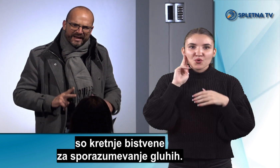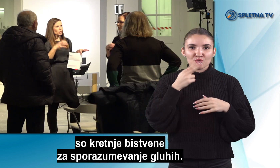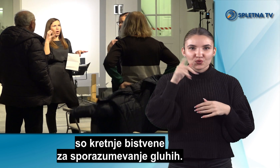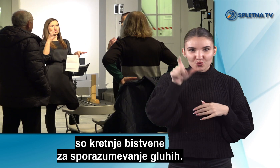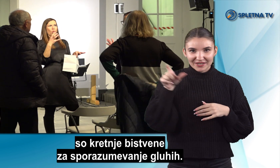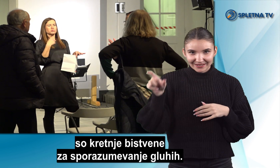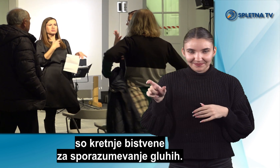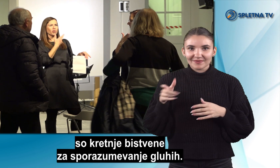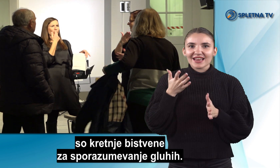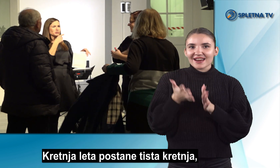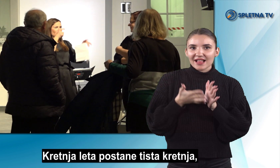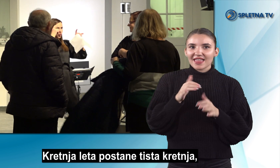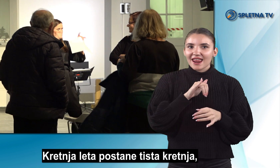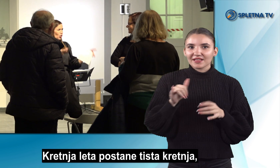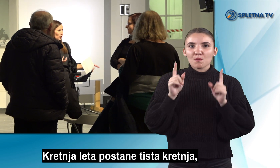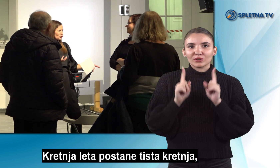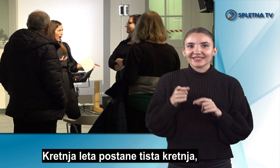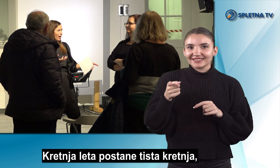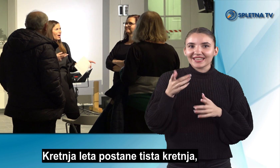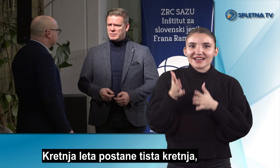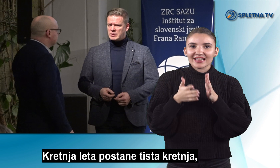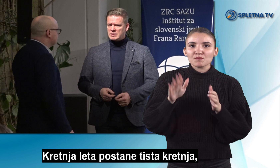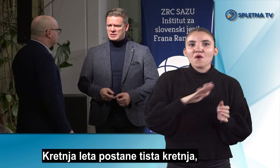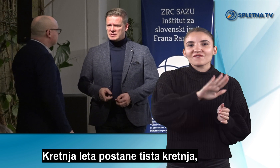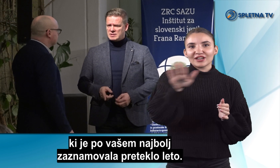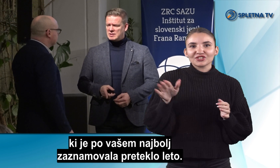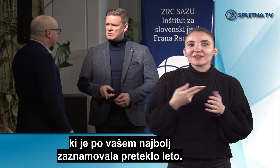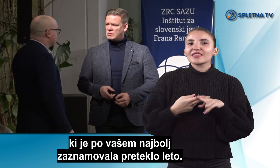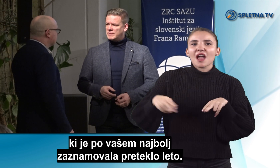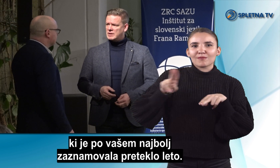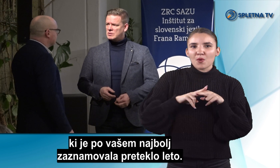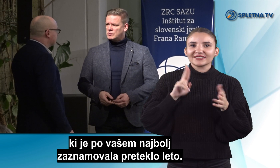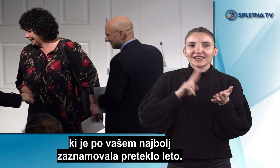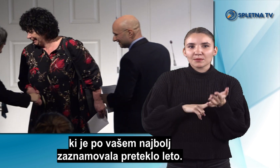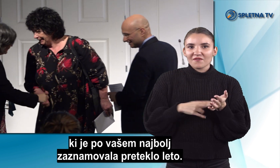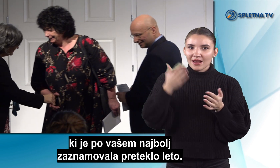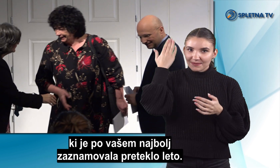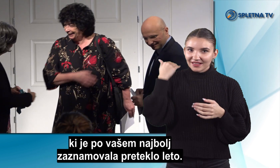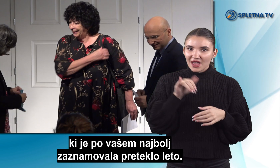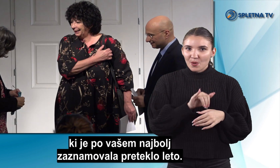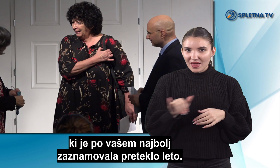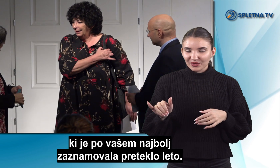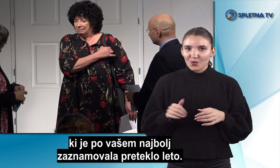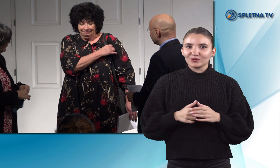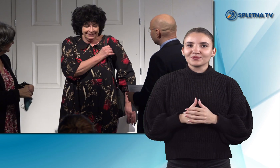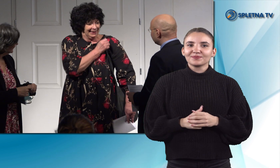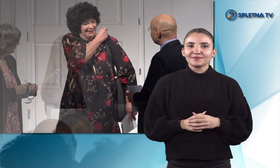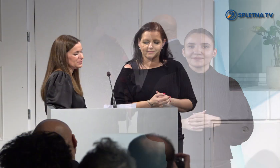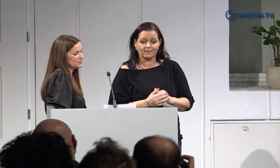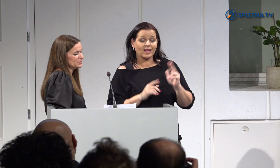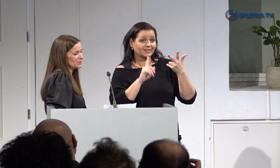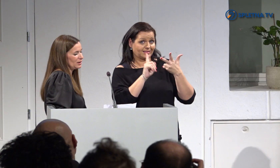za sporazumevanje gluhih. Kretnja leta postane tista kretnja, ki je po vašem najbolj zaznamovala preteklo